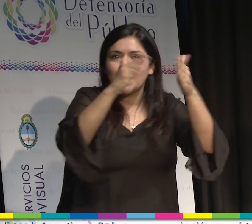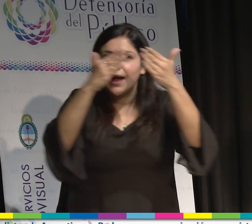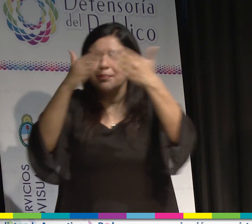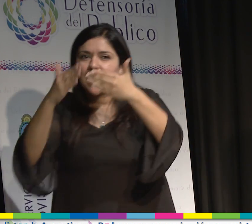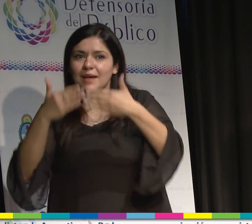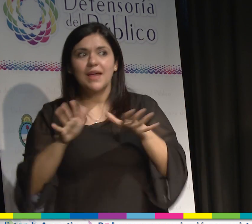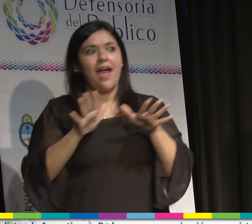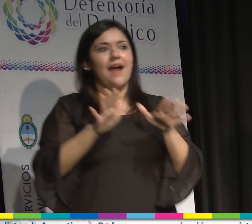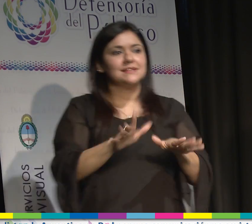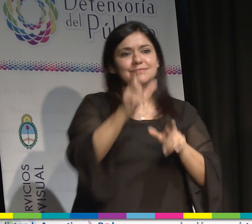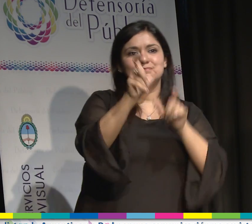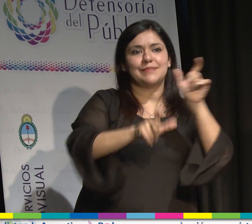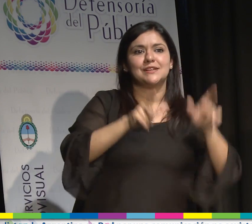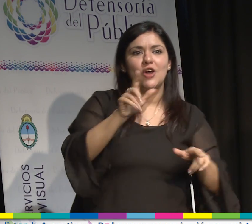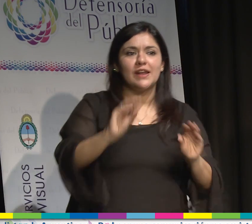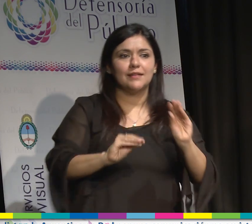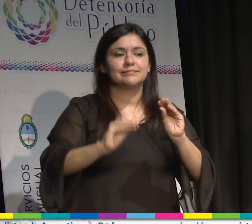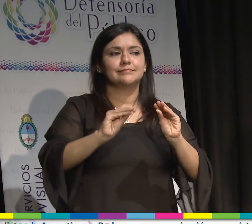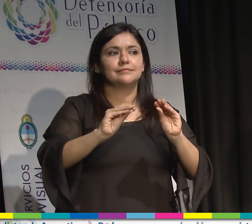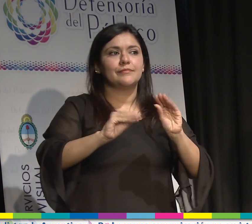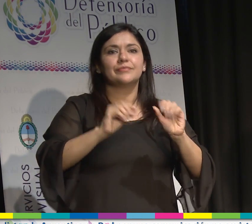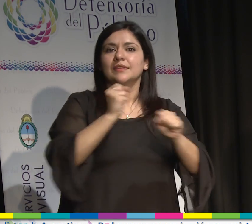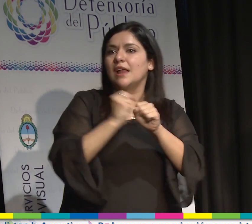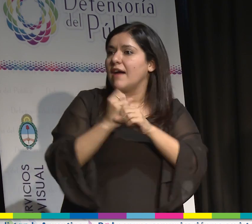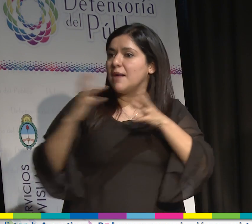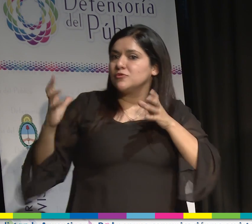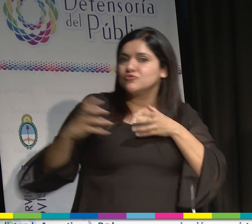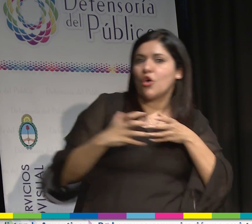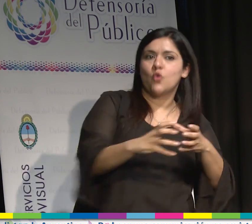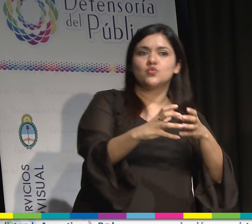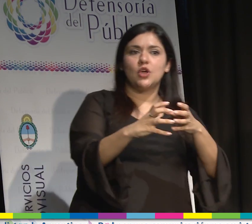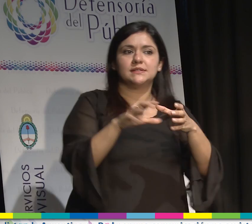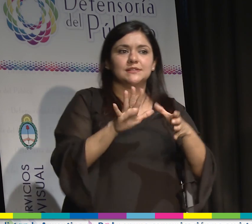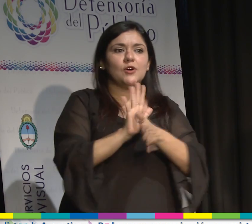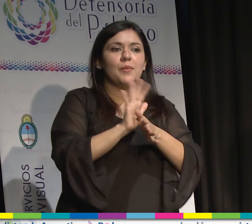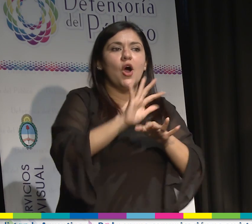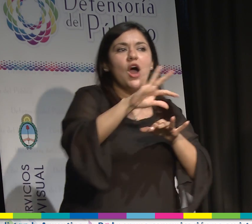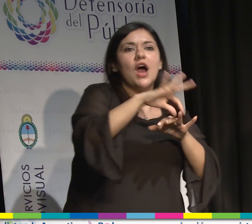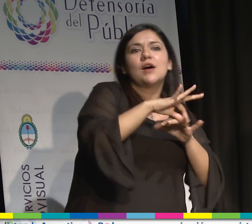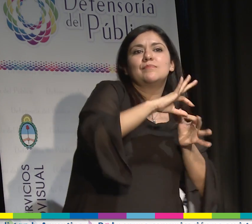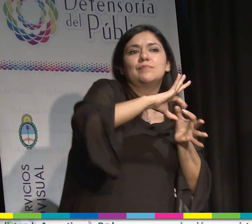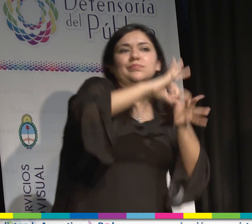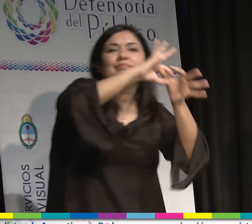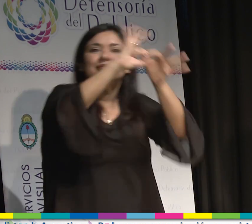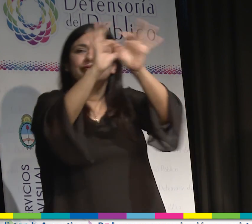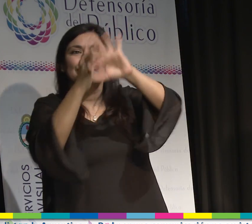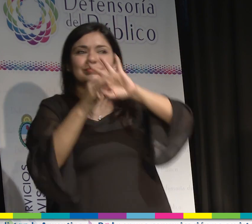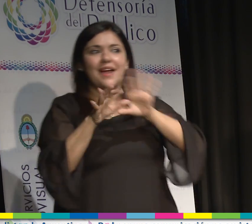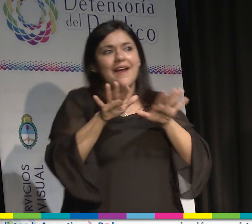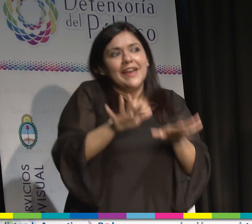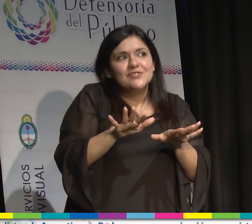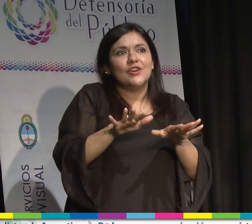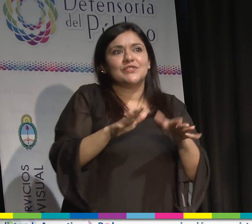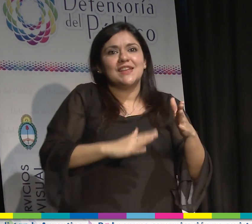así a más personas con este trabajo conjunto estas alianzas territoriales que en definitiva son construcción